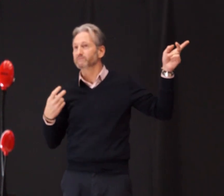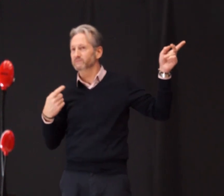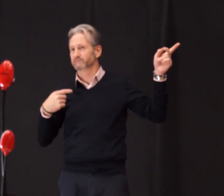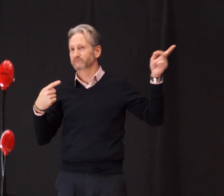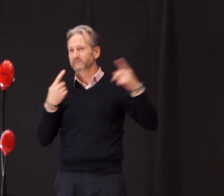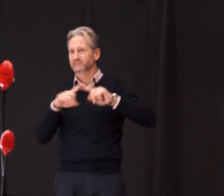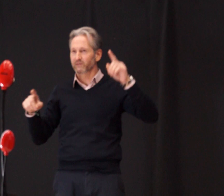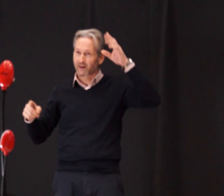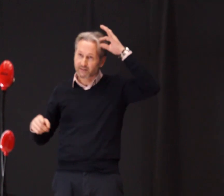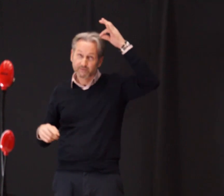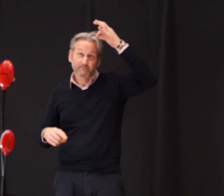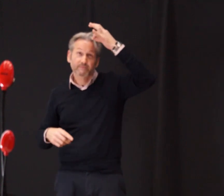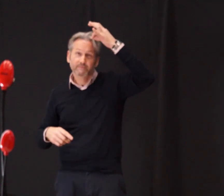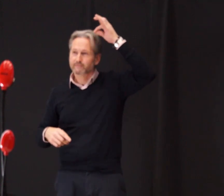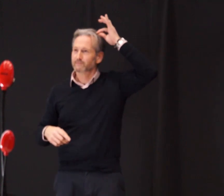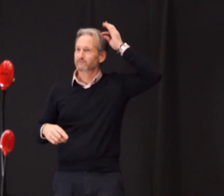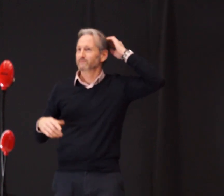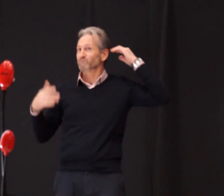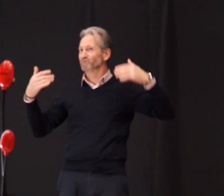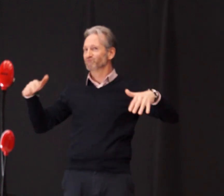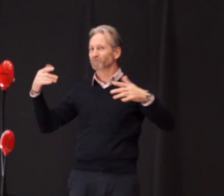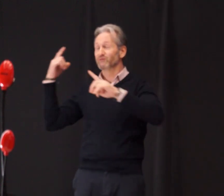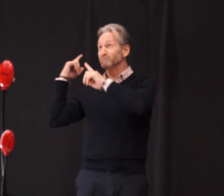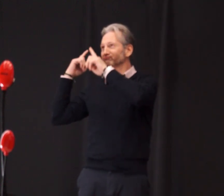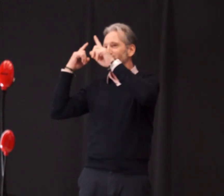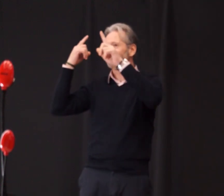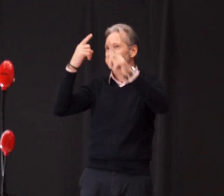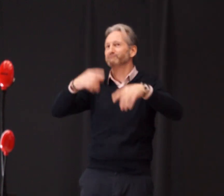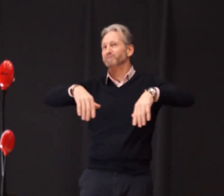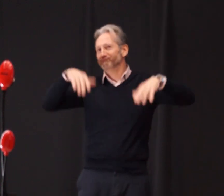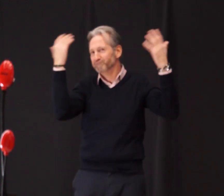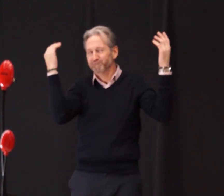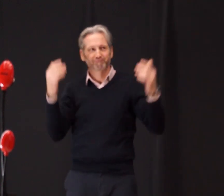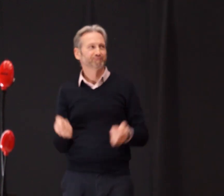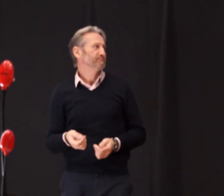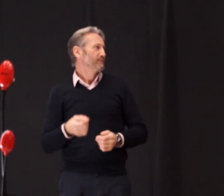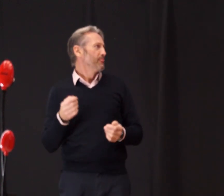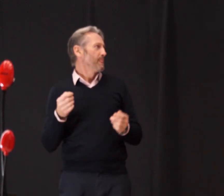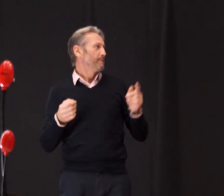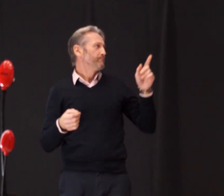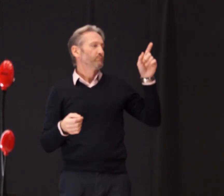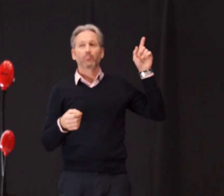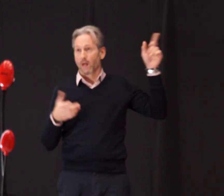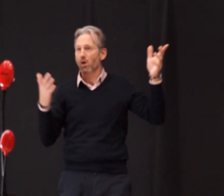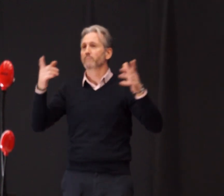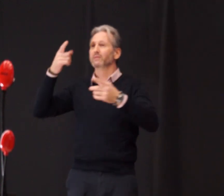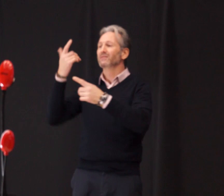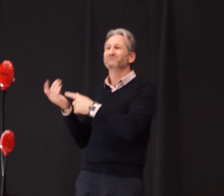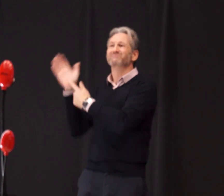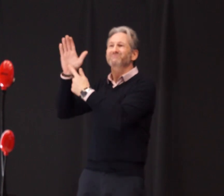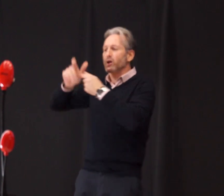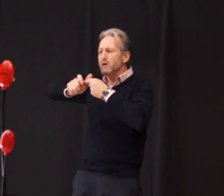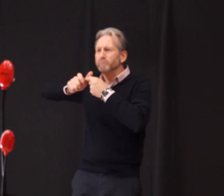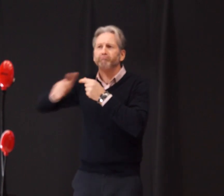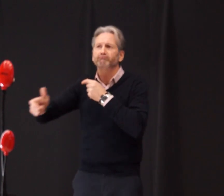Alors, c'est le diète, on a un petit peu changé entre temps, ça fait quelques années, mais bon, c'est pas grave. La